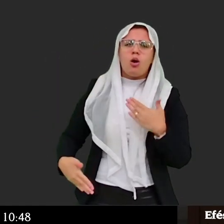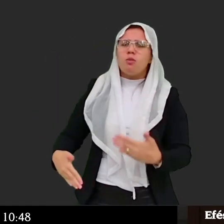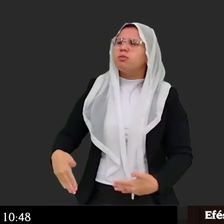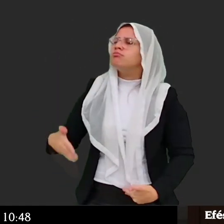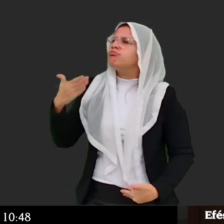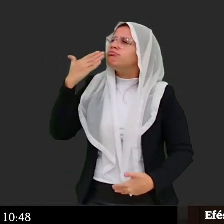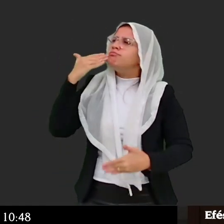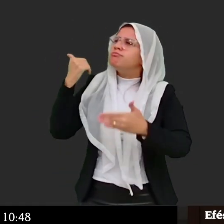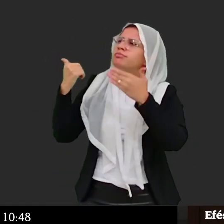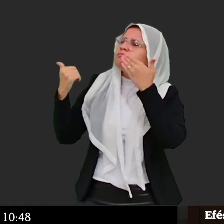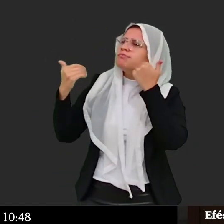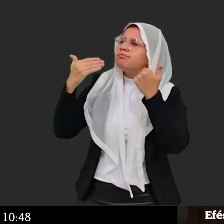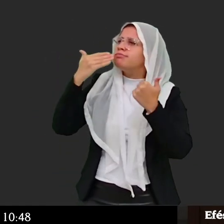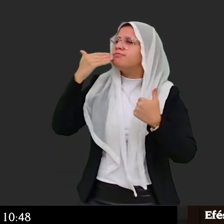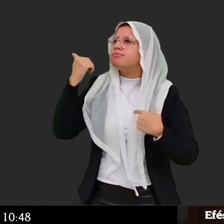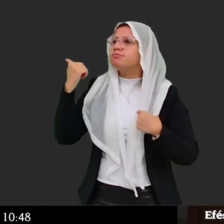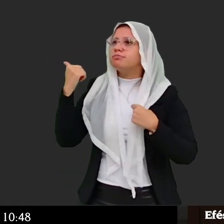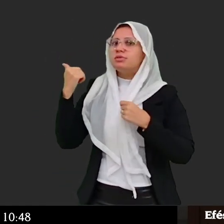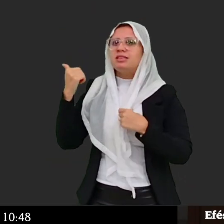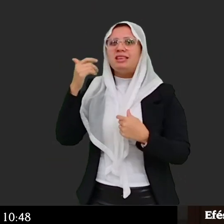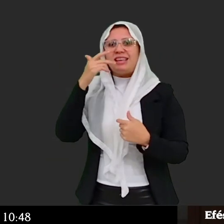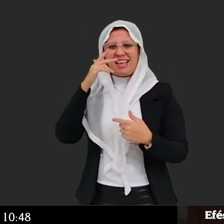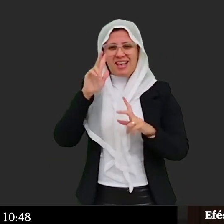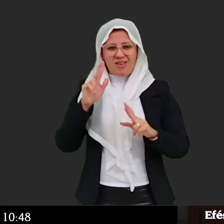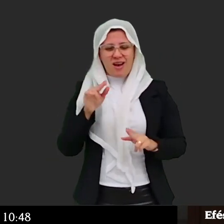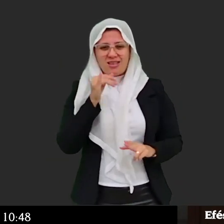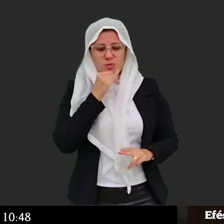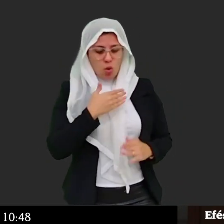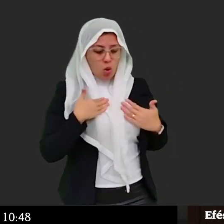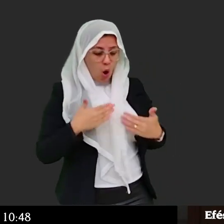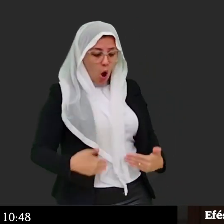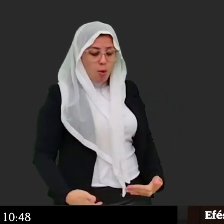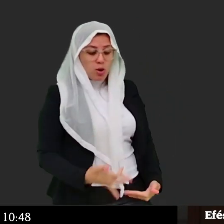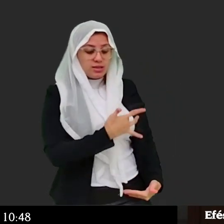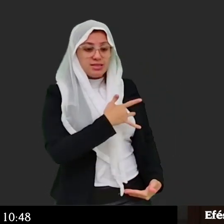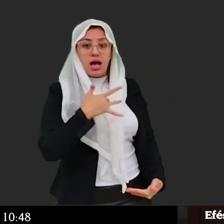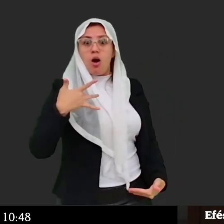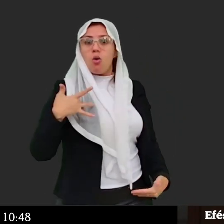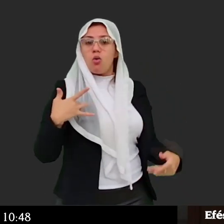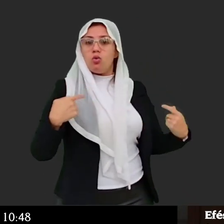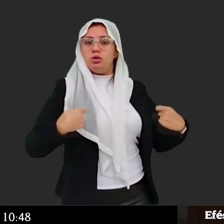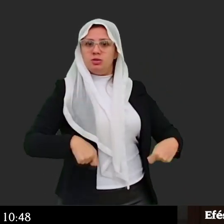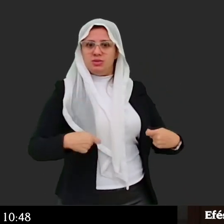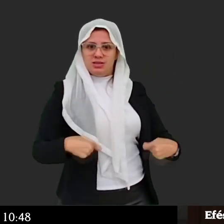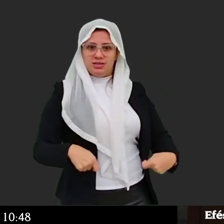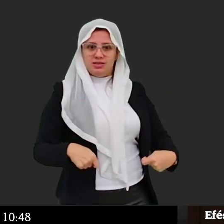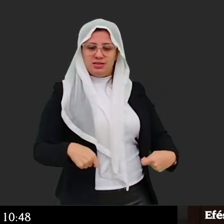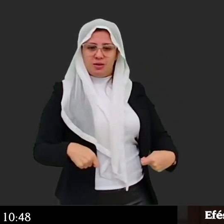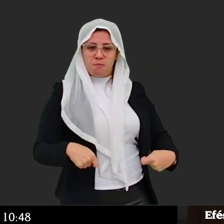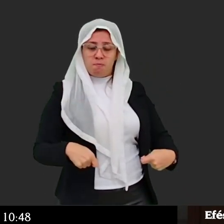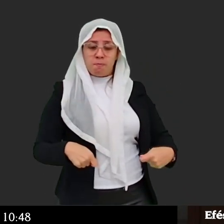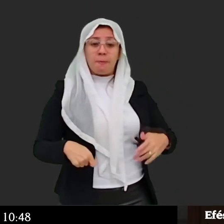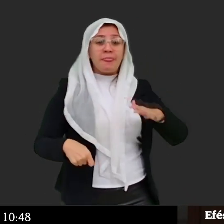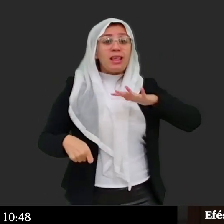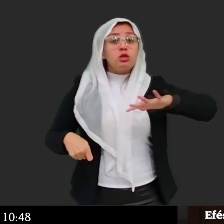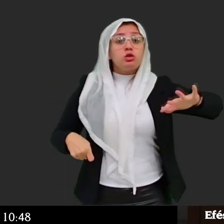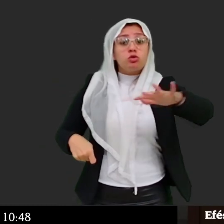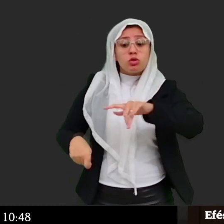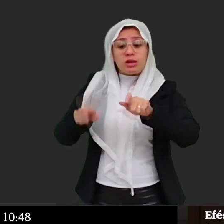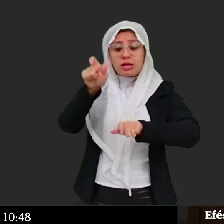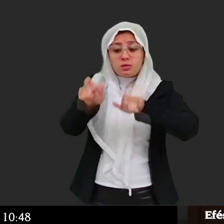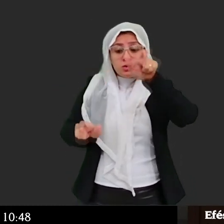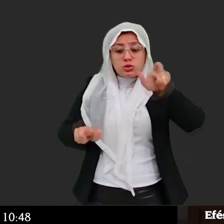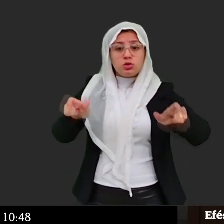saudável e tenha vida. O corpo é a igreja, a cabeça é